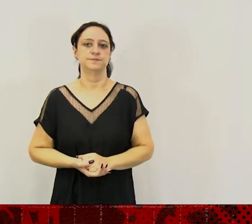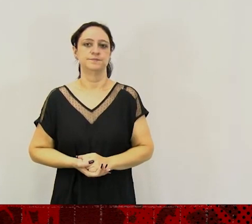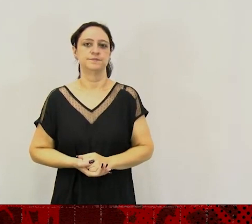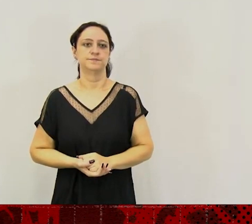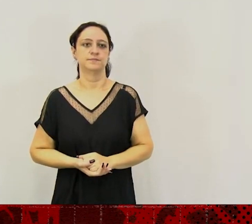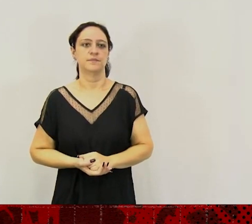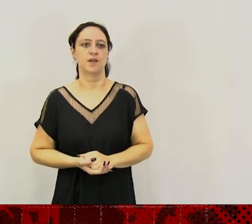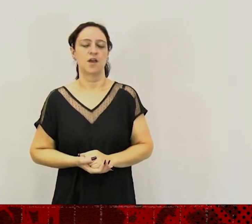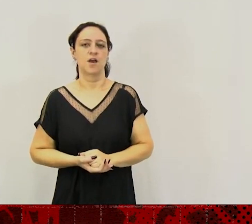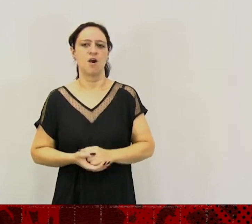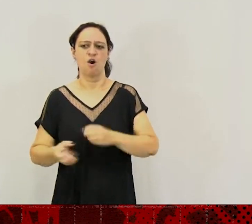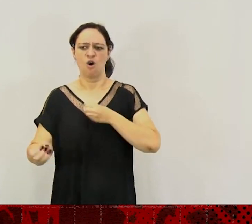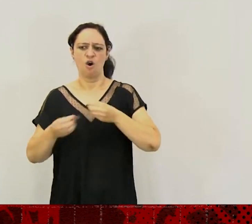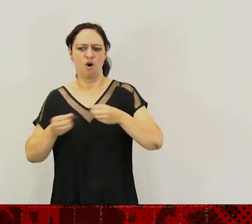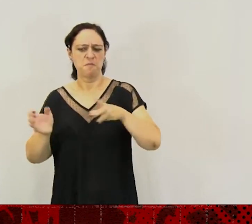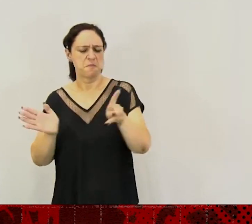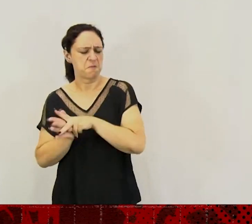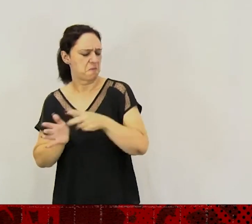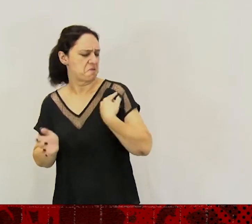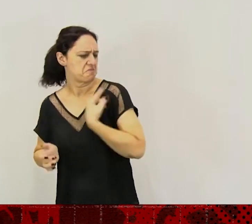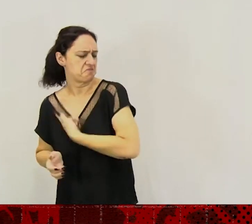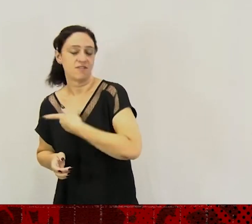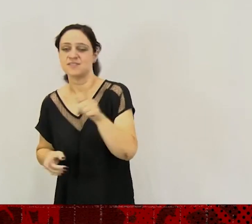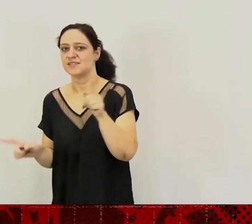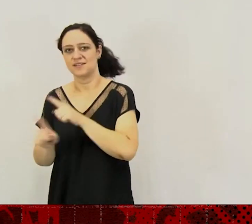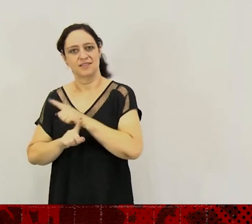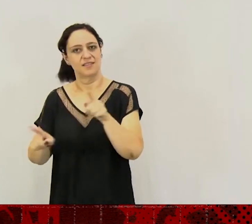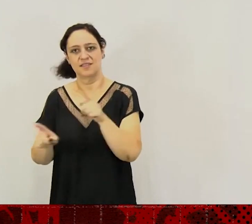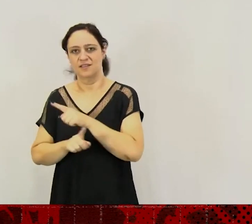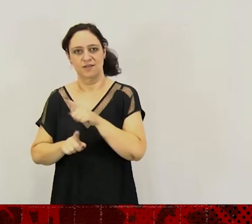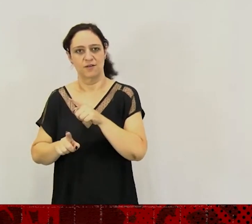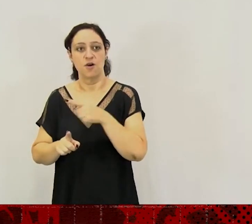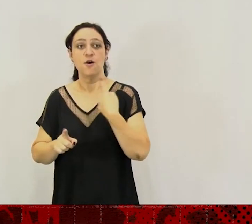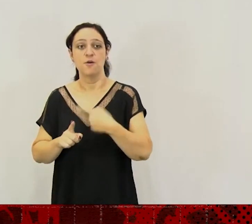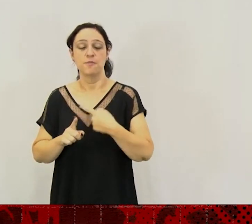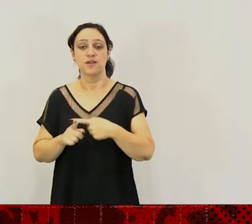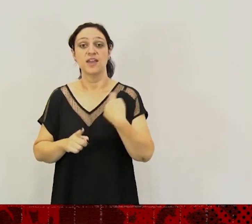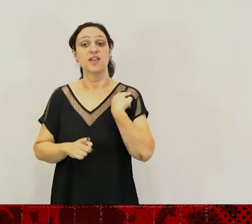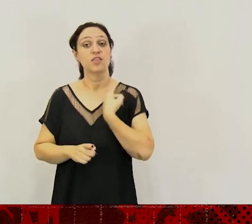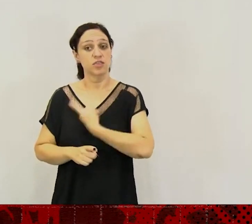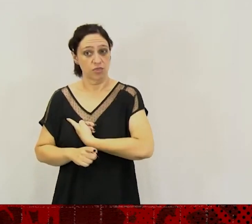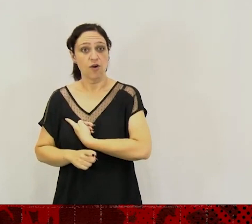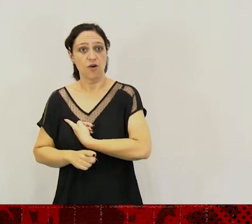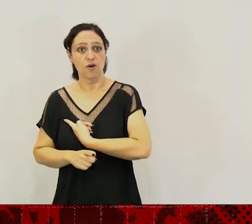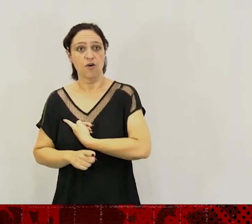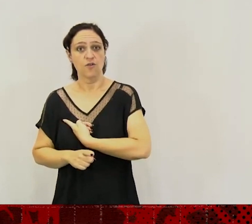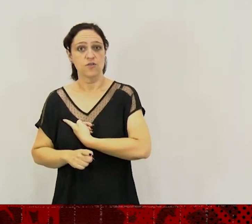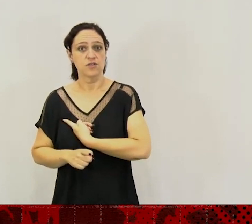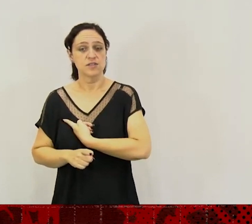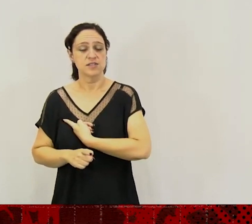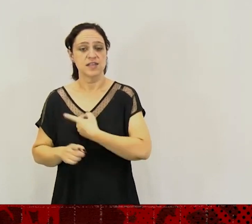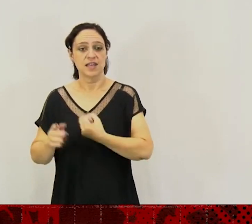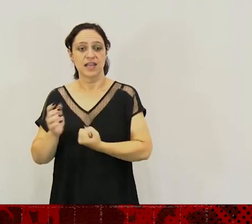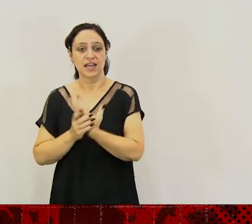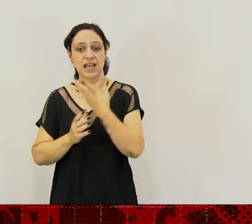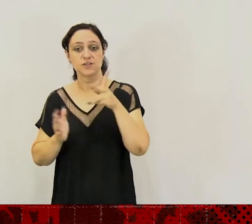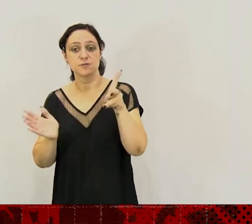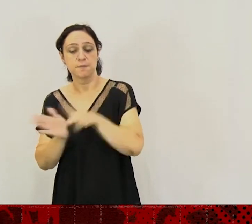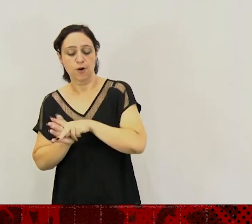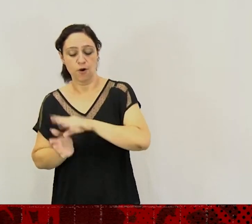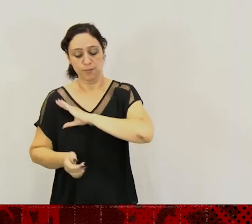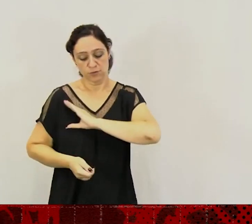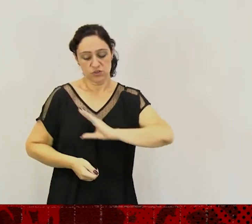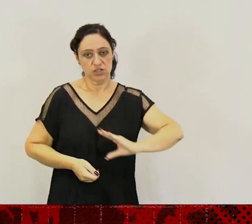não por obras para que ninguém se glorie, pois somos feitura dele, criados em Cristo Jesus